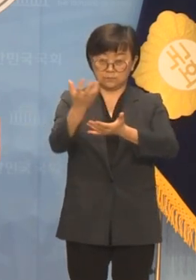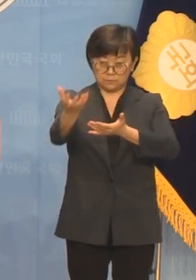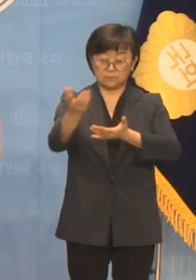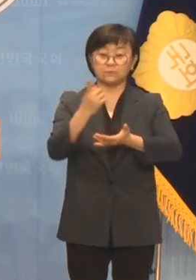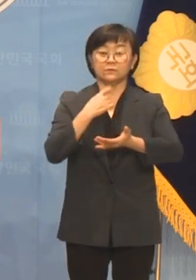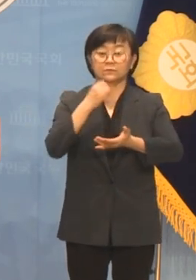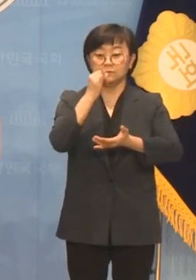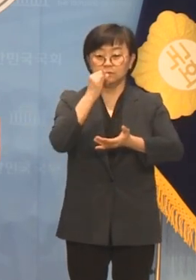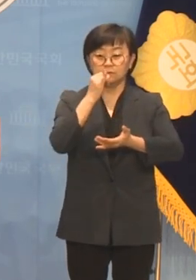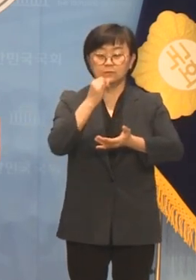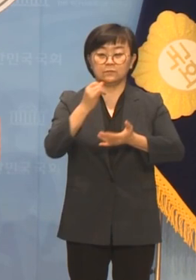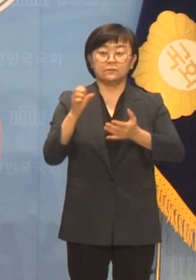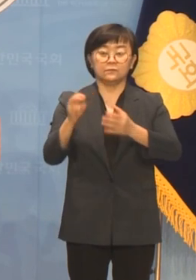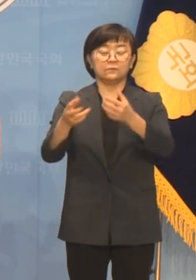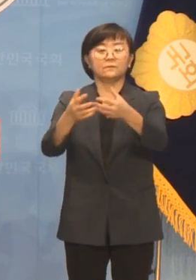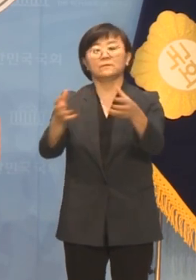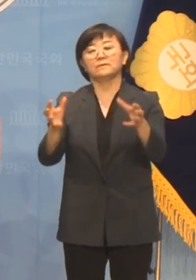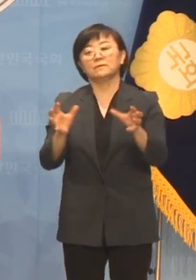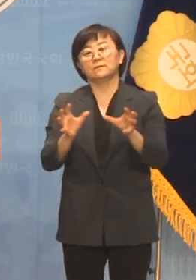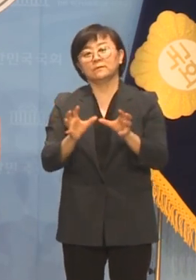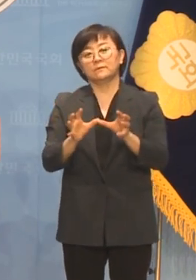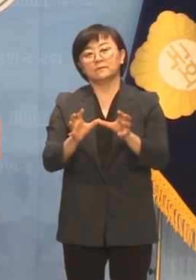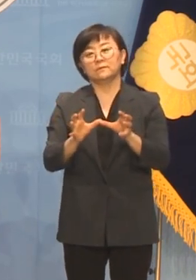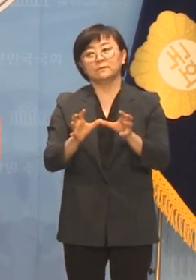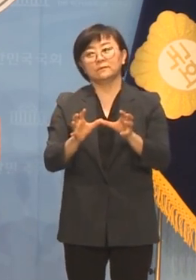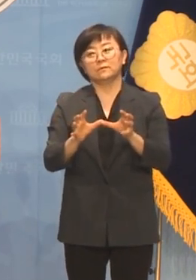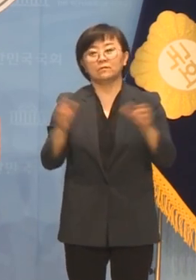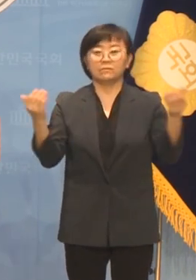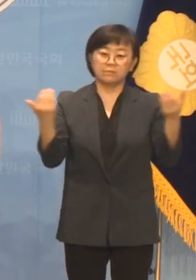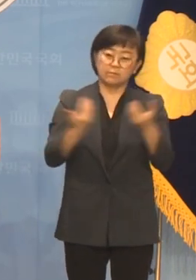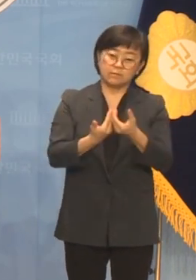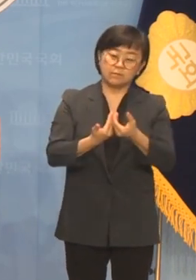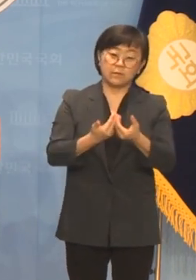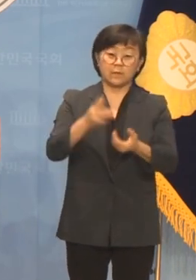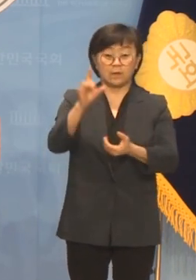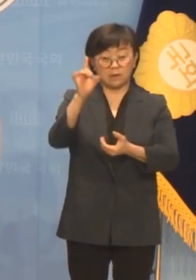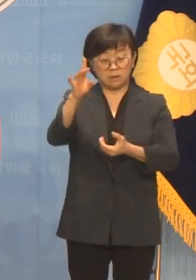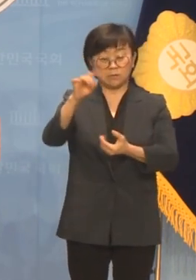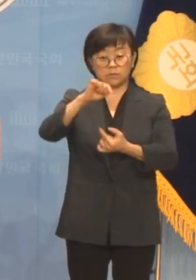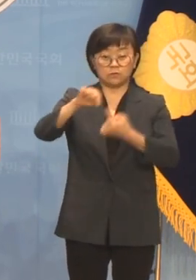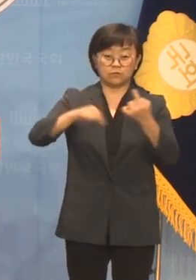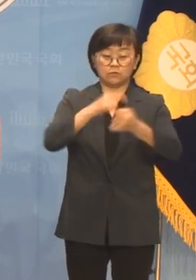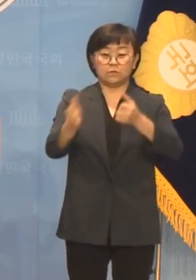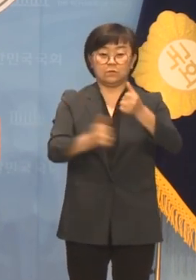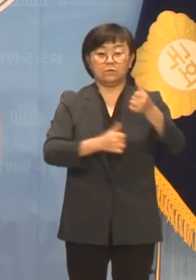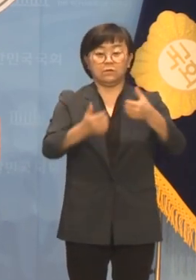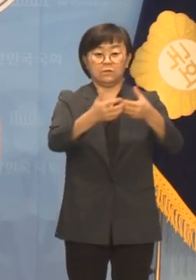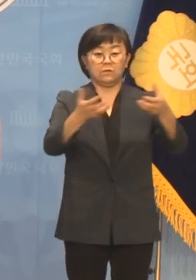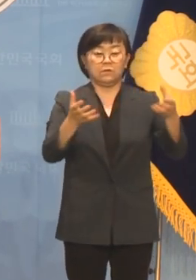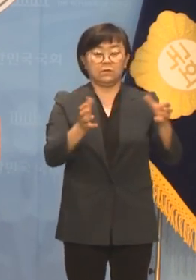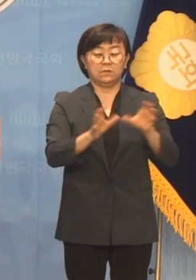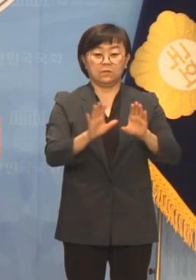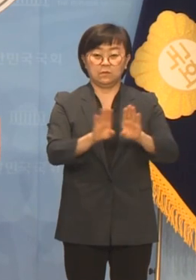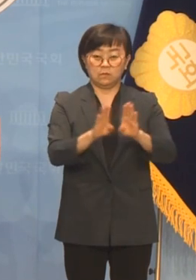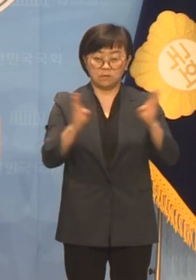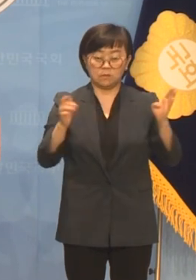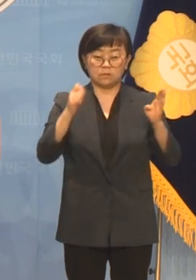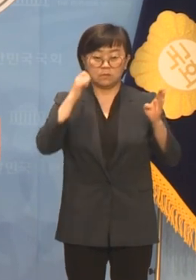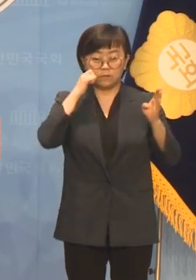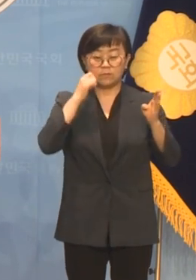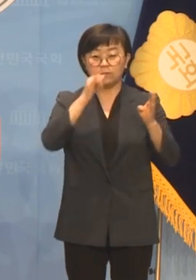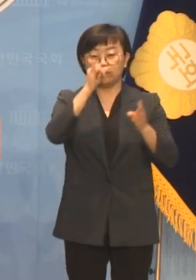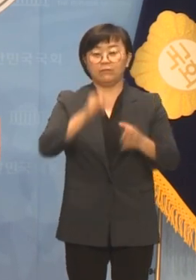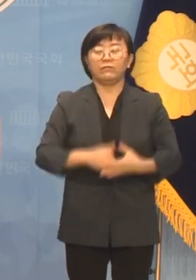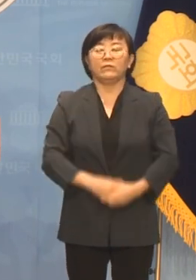그러나 여당의 반대로 한 번도 제대로 운영위가 열리지 못하고